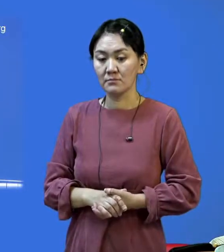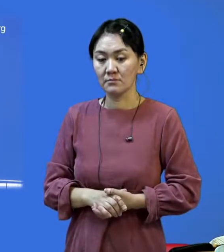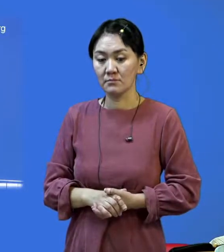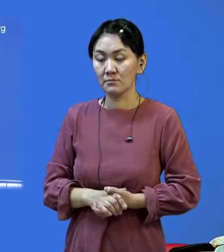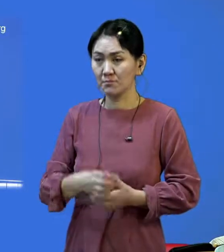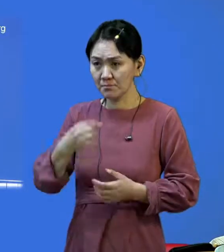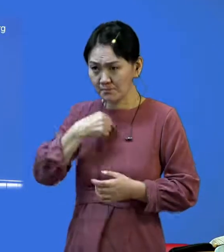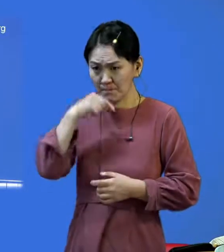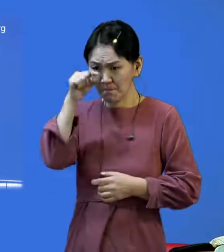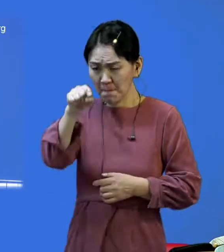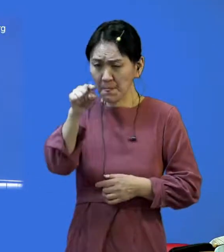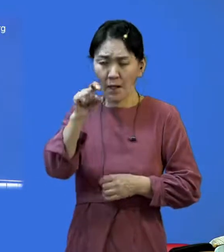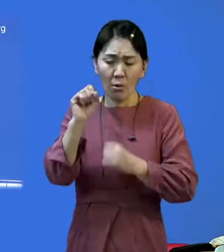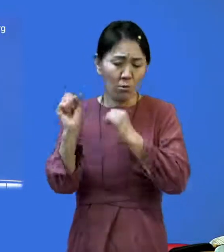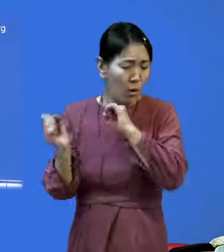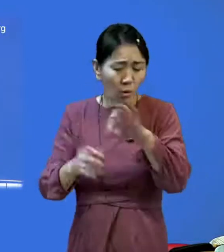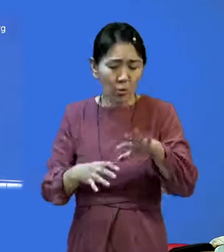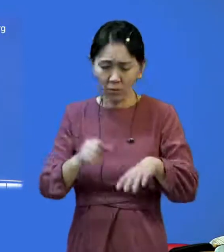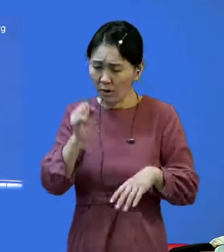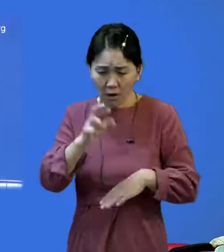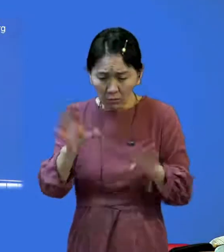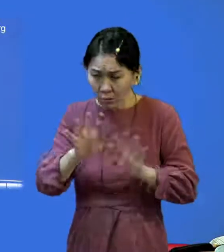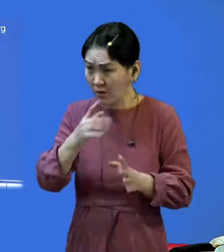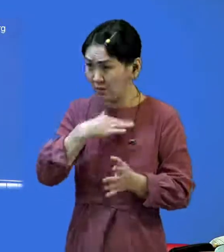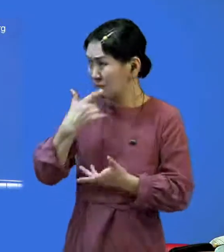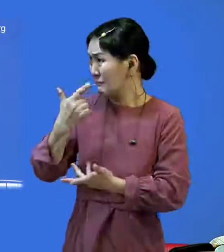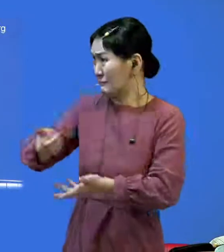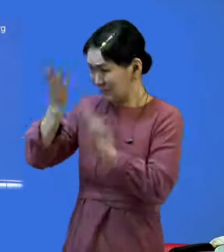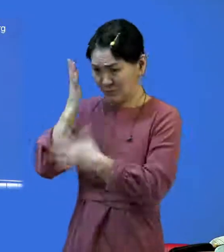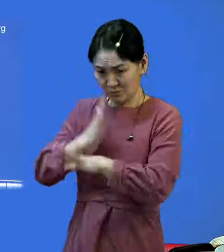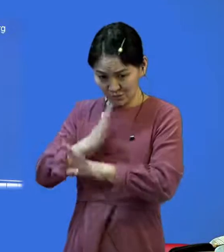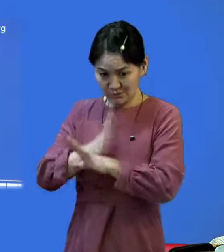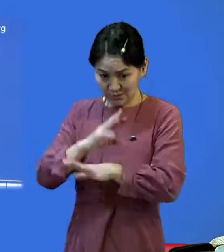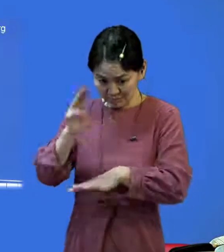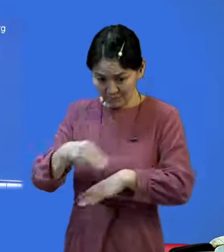Би чамайг орхихгүй, хаяхгүй гэж эзэн айлдаж чад бай.